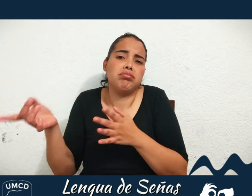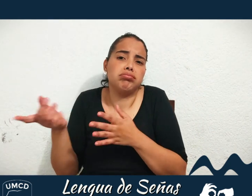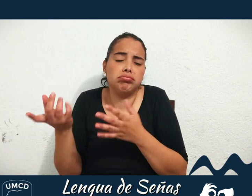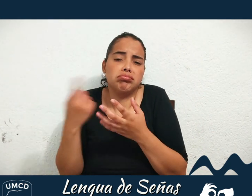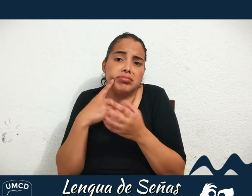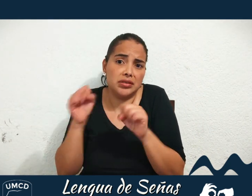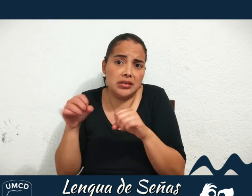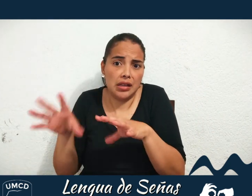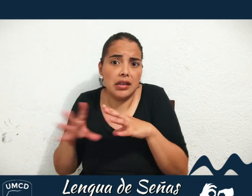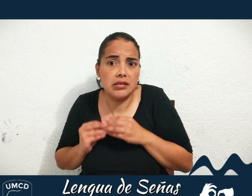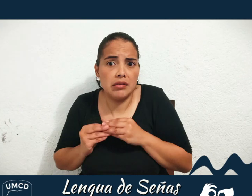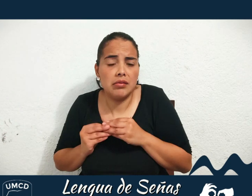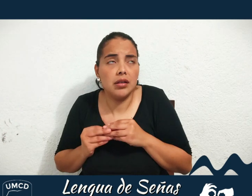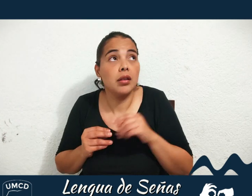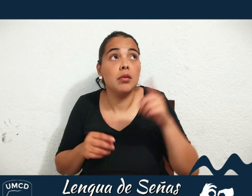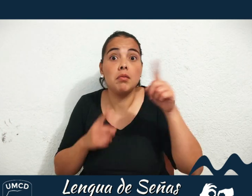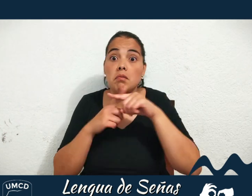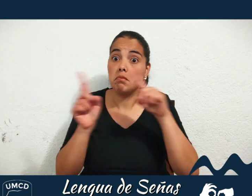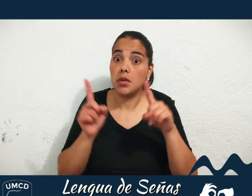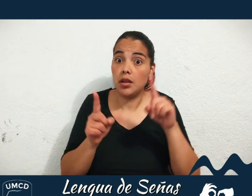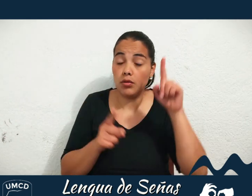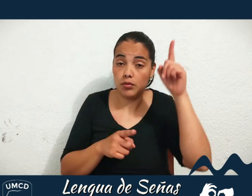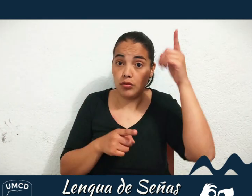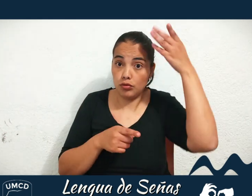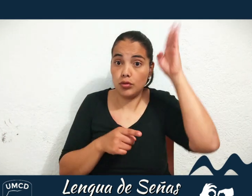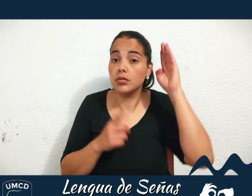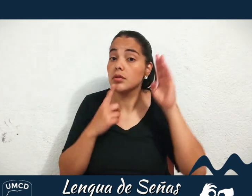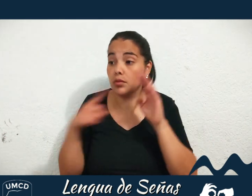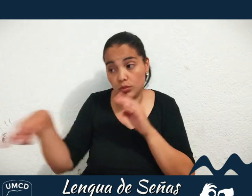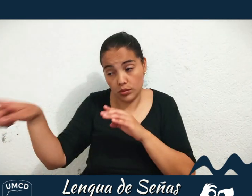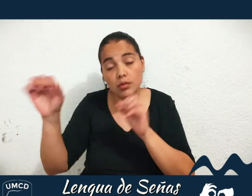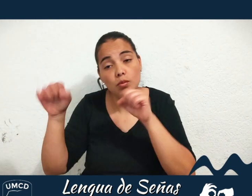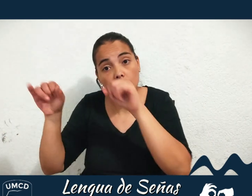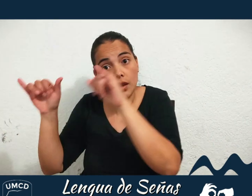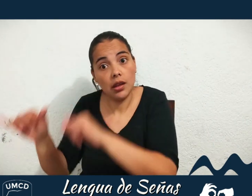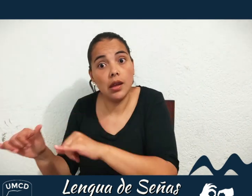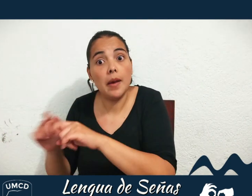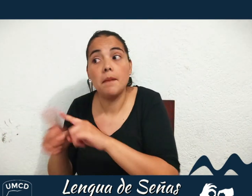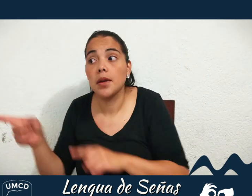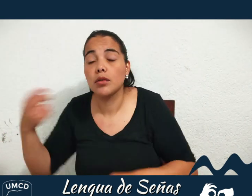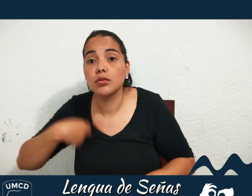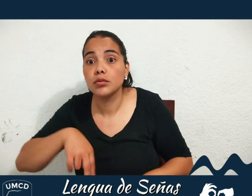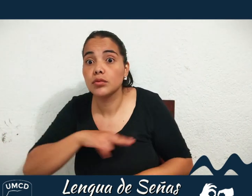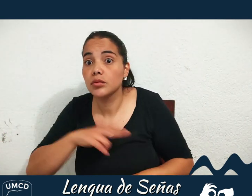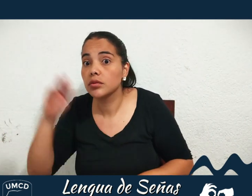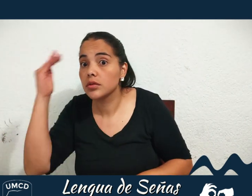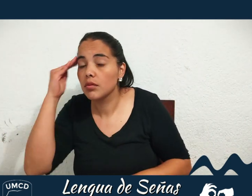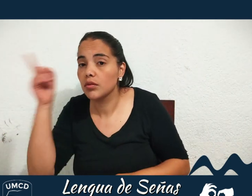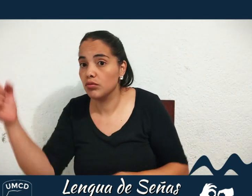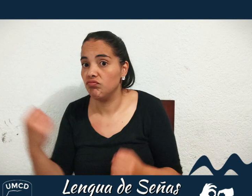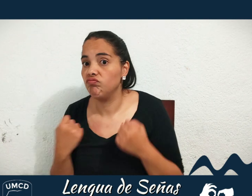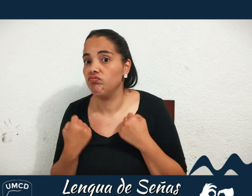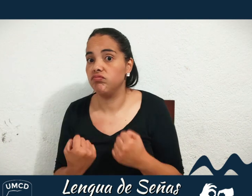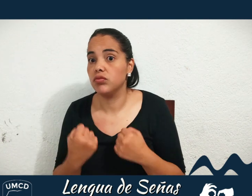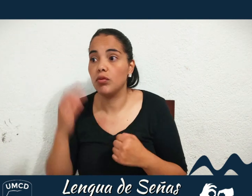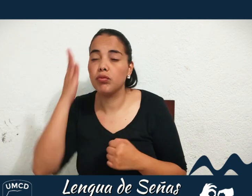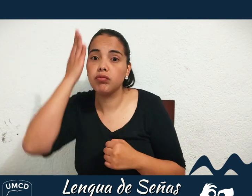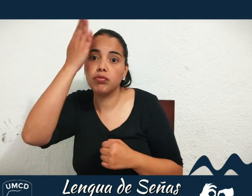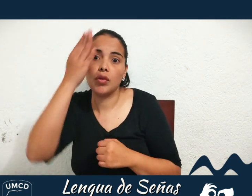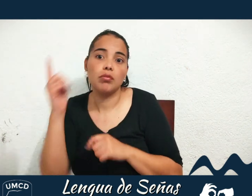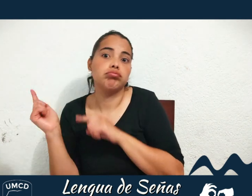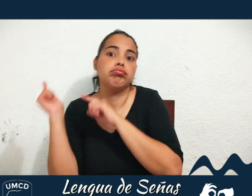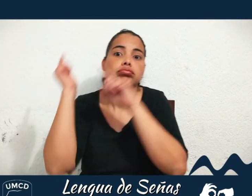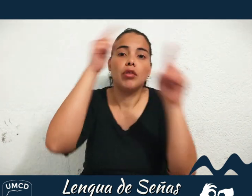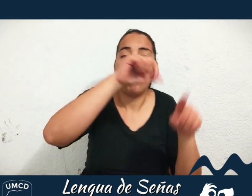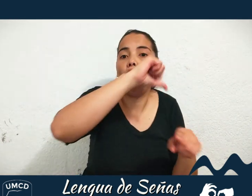dejar que ustedes se queden aquí, pero ustedes tienen que comprometerse a que van con nosotros a conquistar el lado oeste